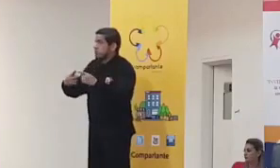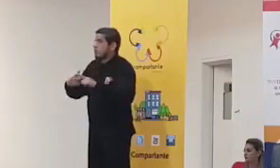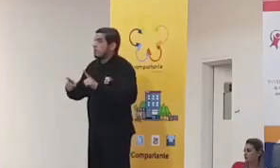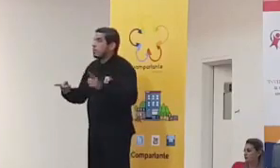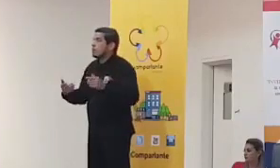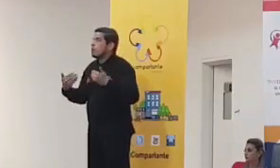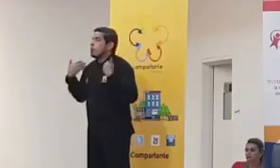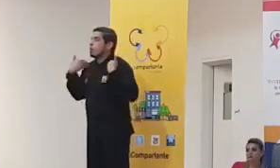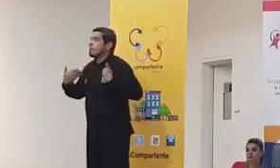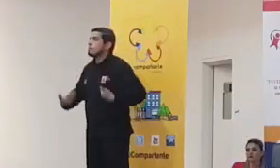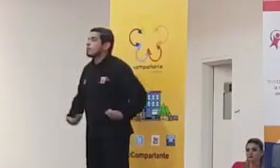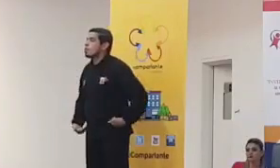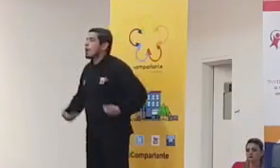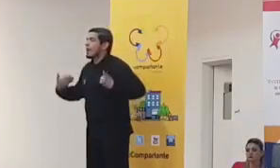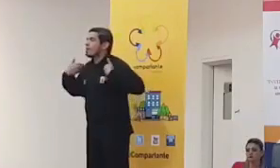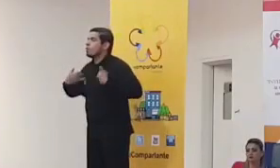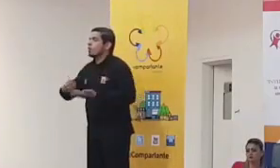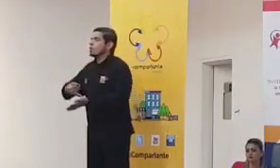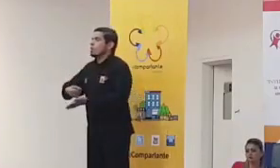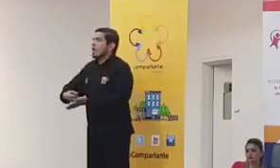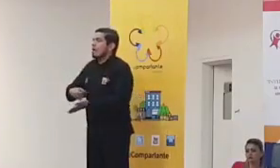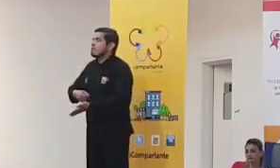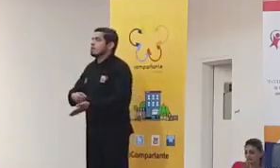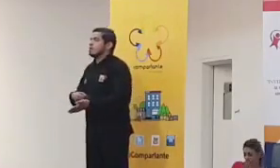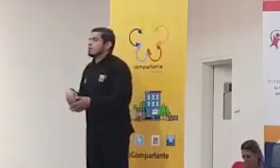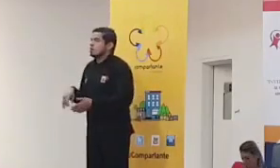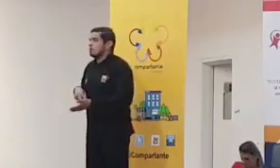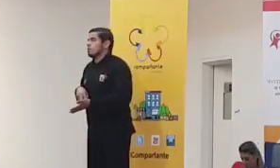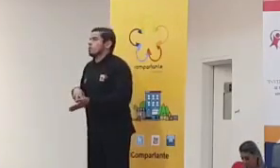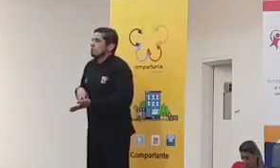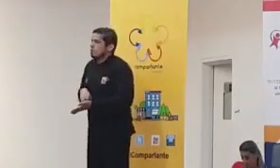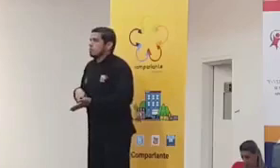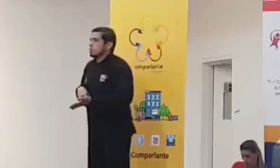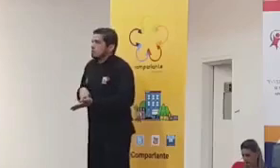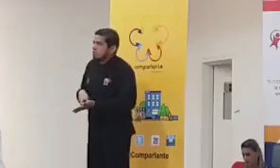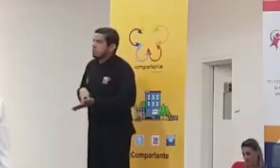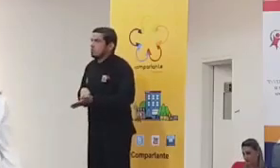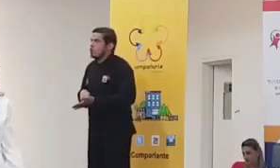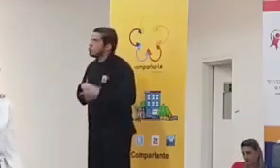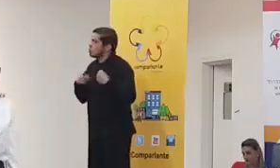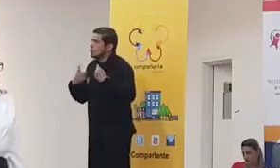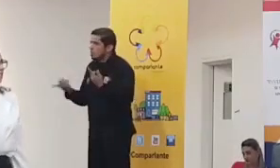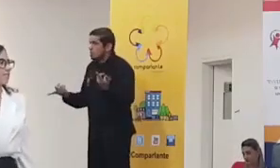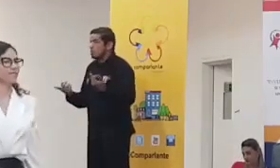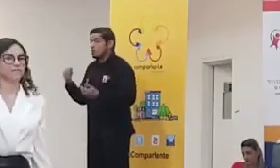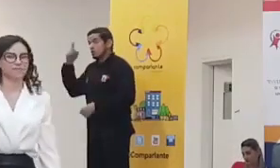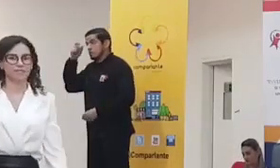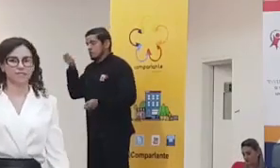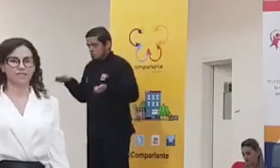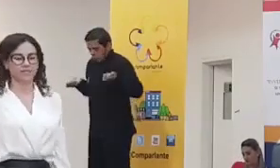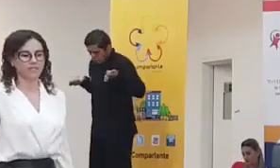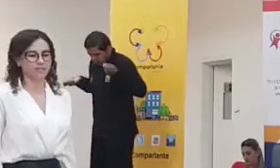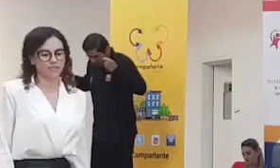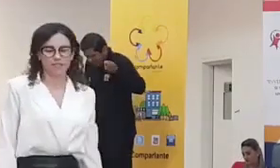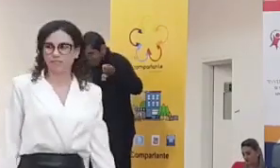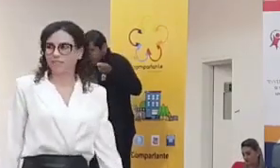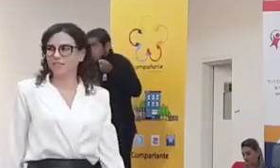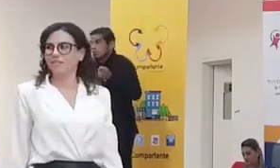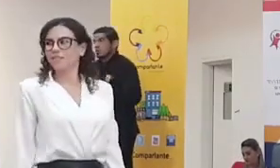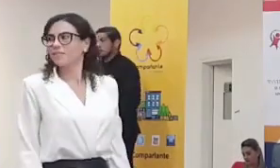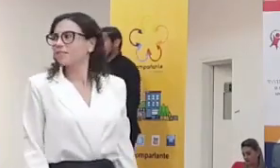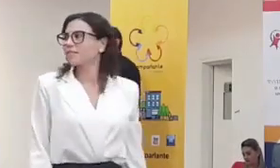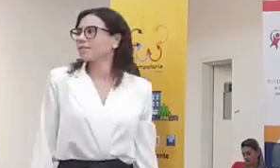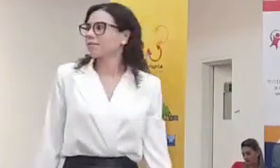un cuerpo tan valiente todo el día, a todas horas. Y eso es lo que más me cuesta controlar.